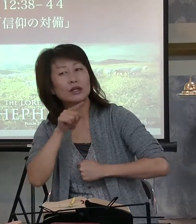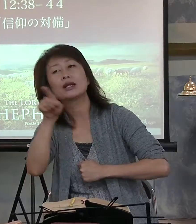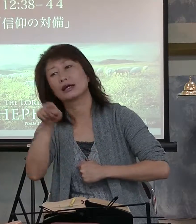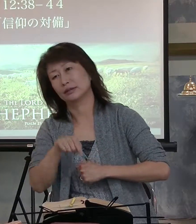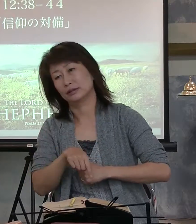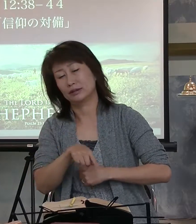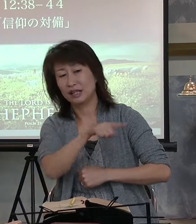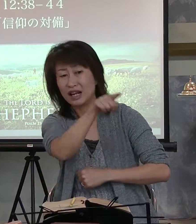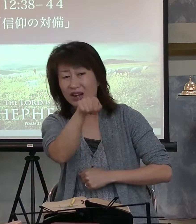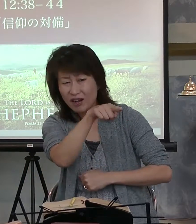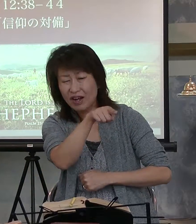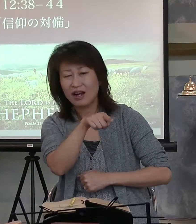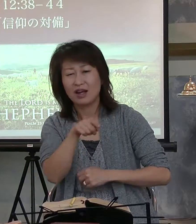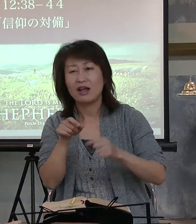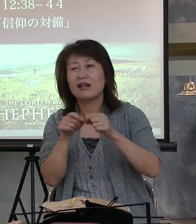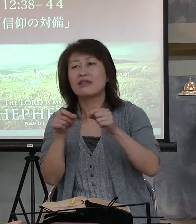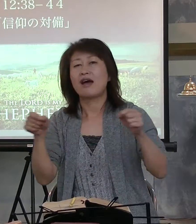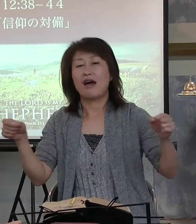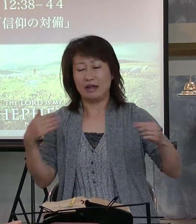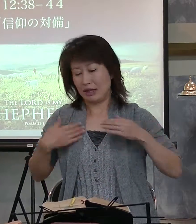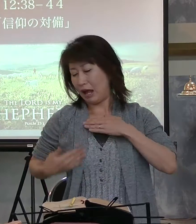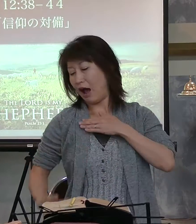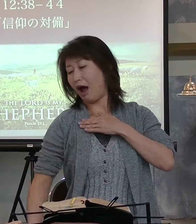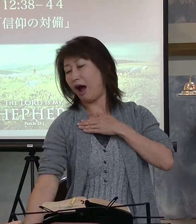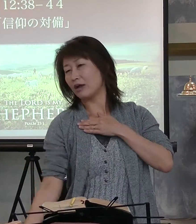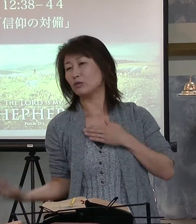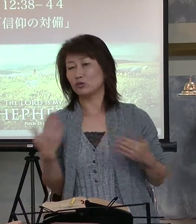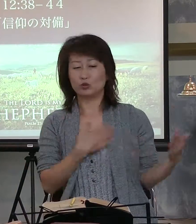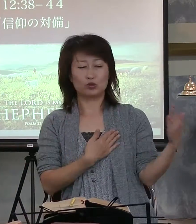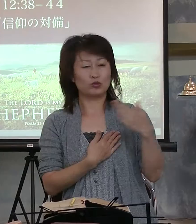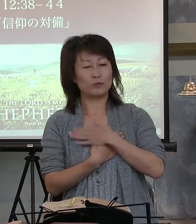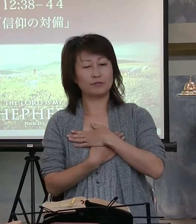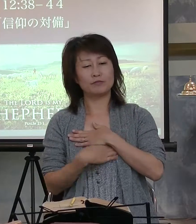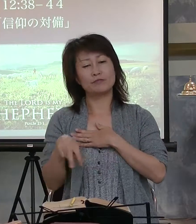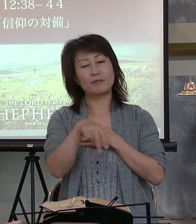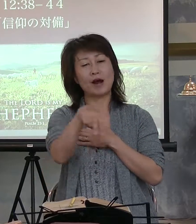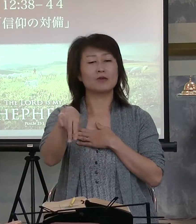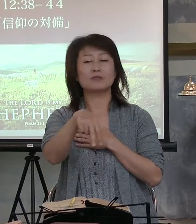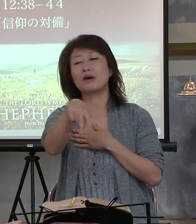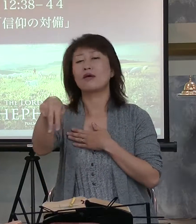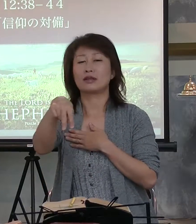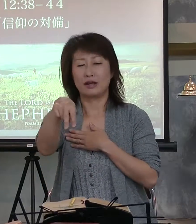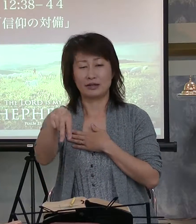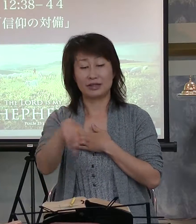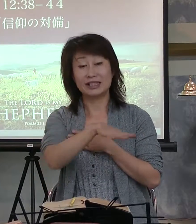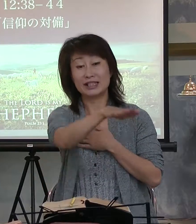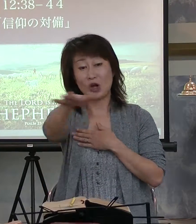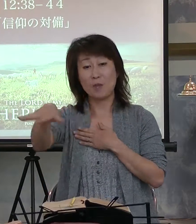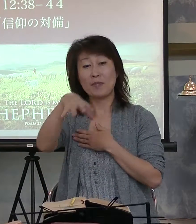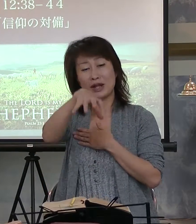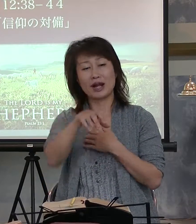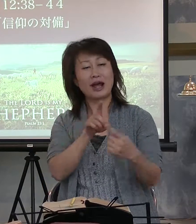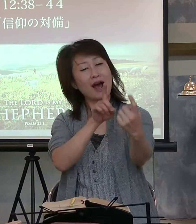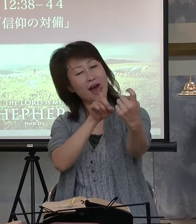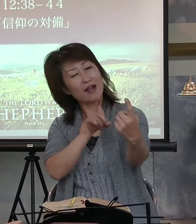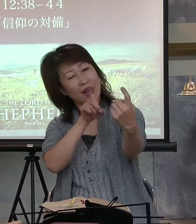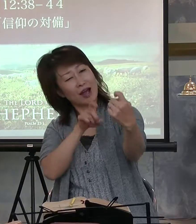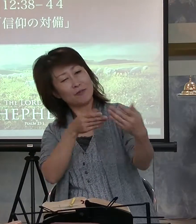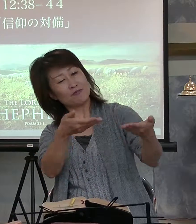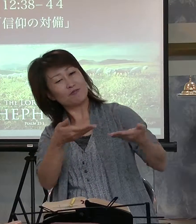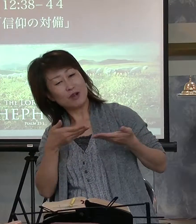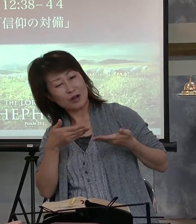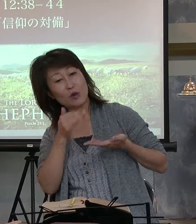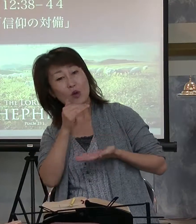彼らは長い衣をまとって歩き回ったり、広場で挨拶されたりすること